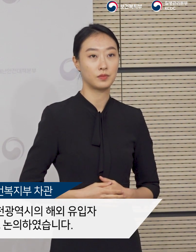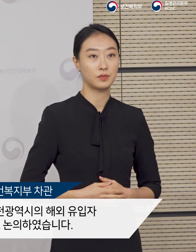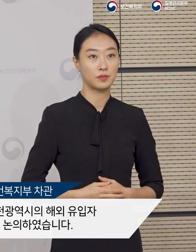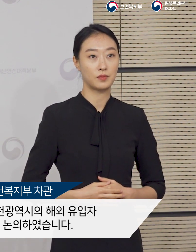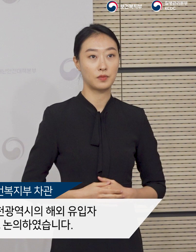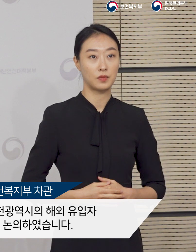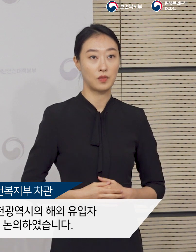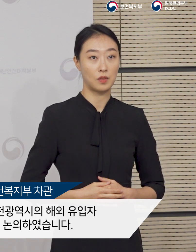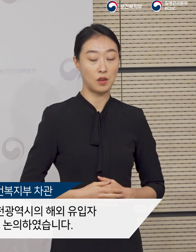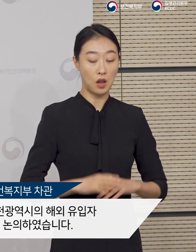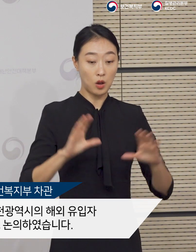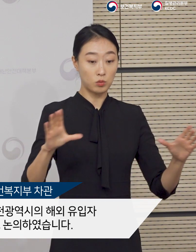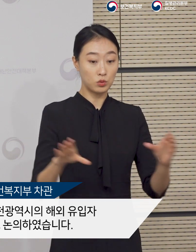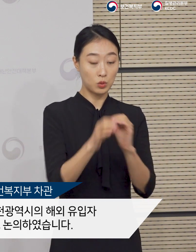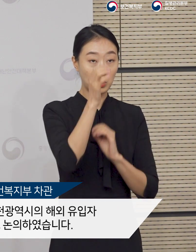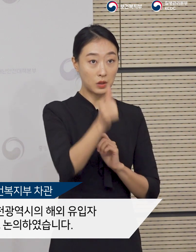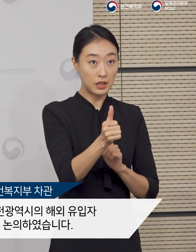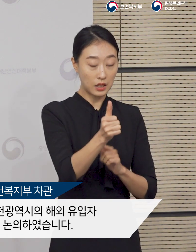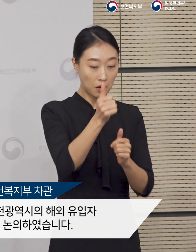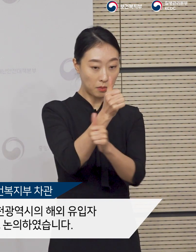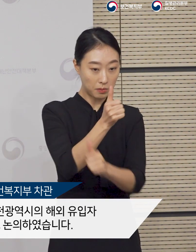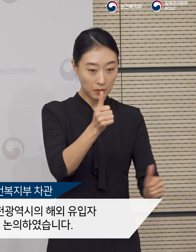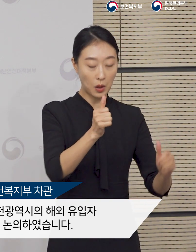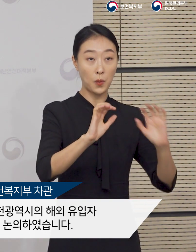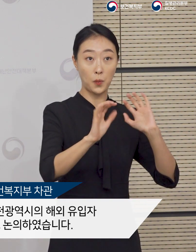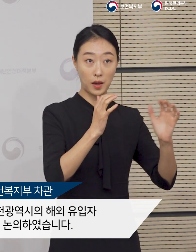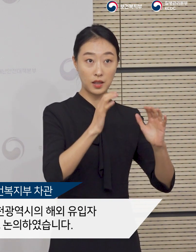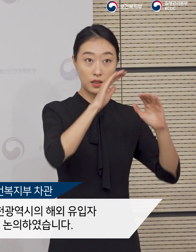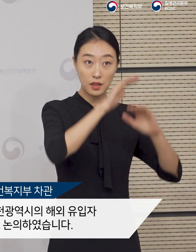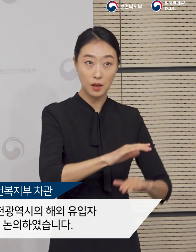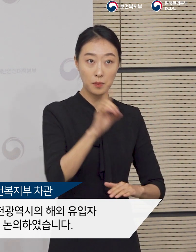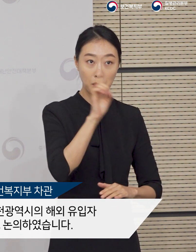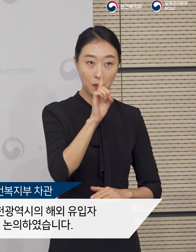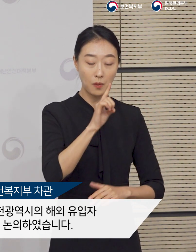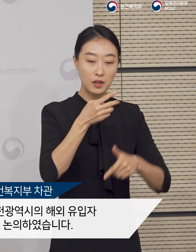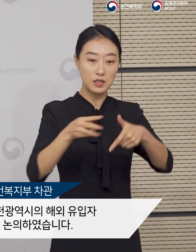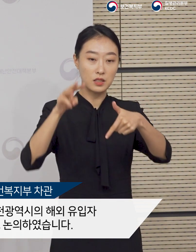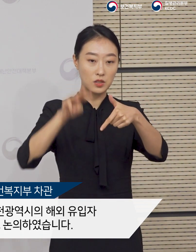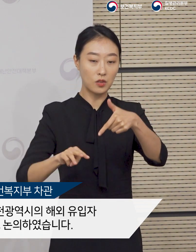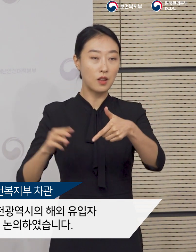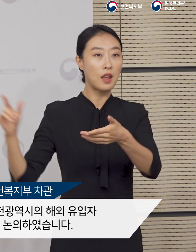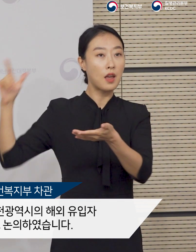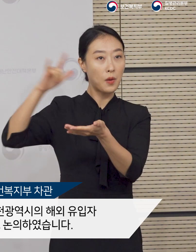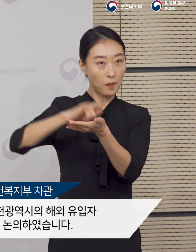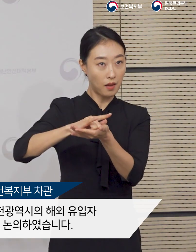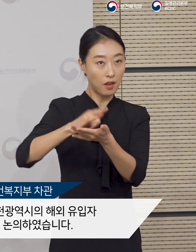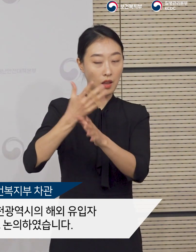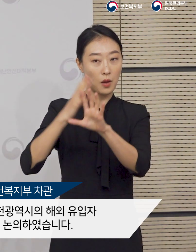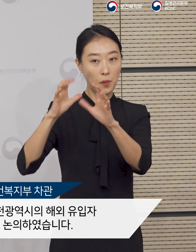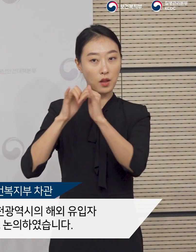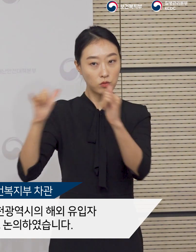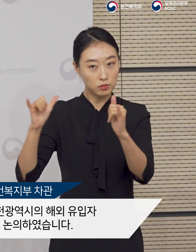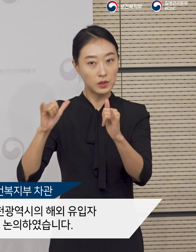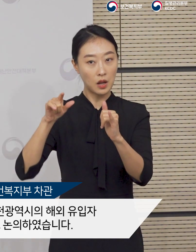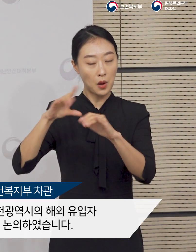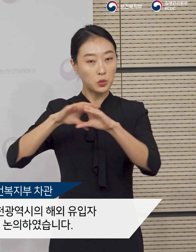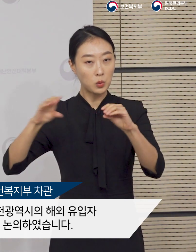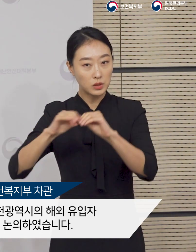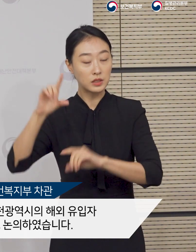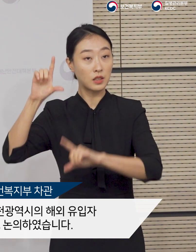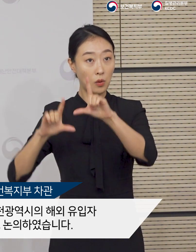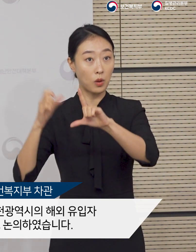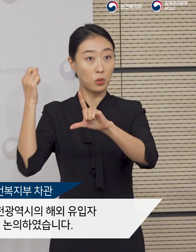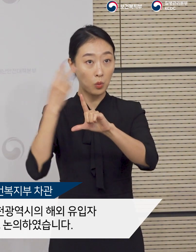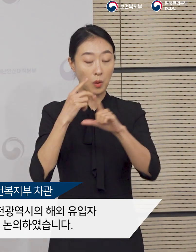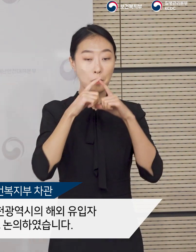오늘 국무총리 주재로 열린 중대본 회의에서는 인천광역시의 해외 유입자 현황과 조치 사항, 마스크 수급